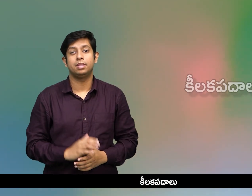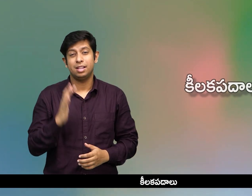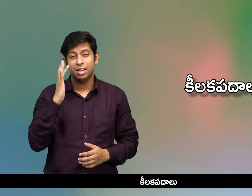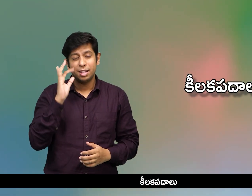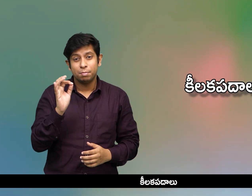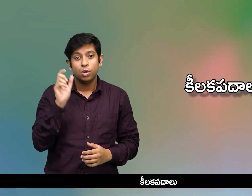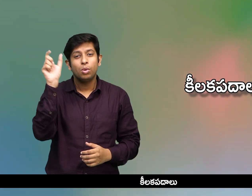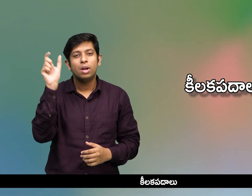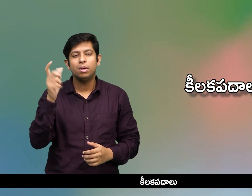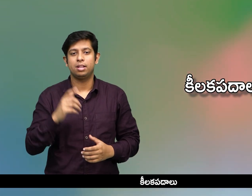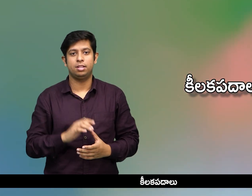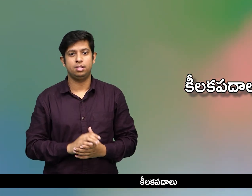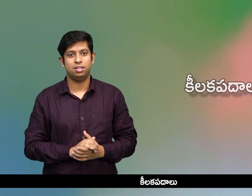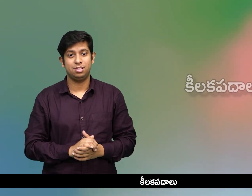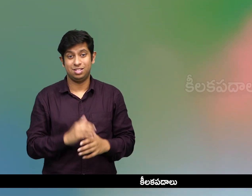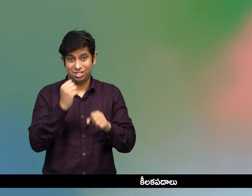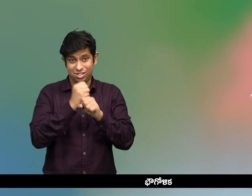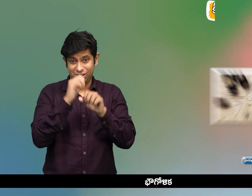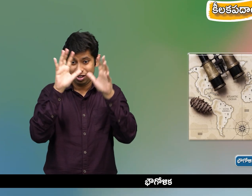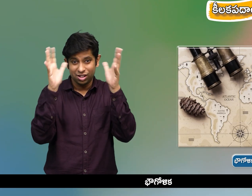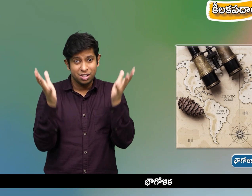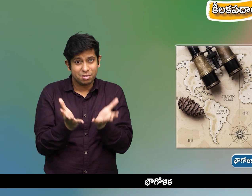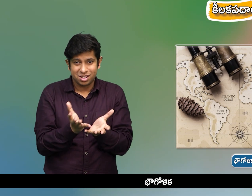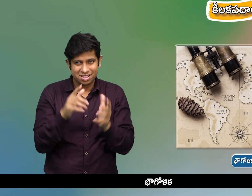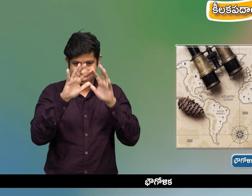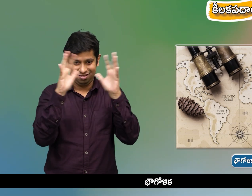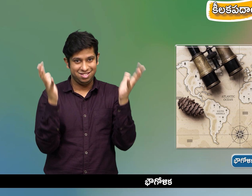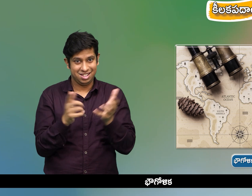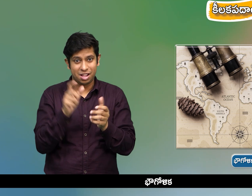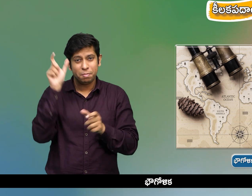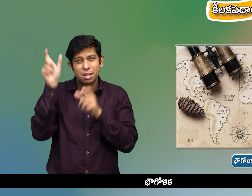కీలక పదాలు: భౌగోళిక,